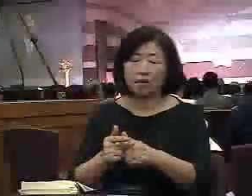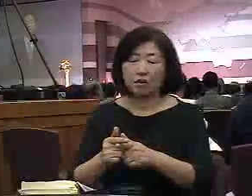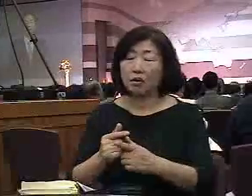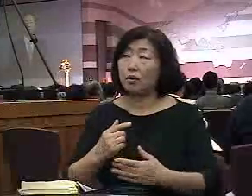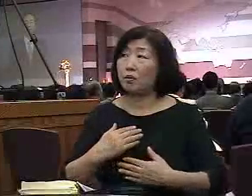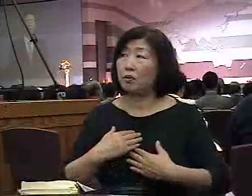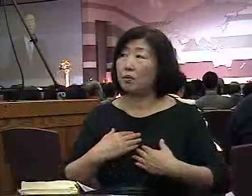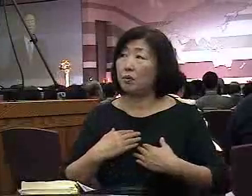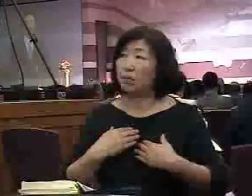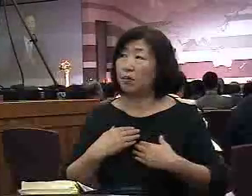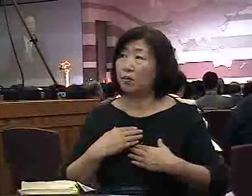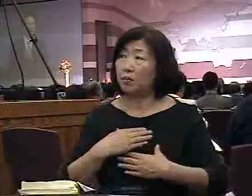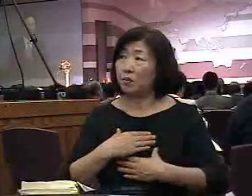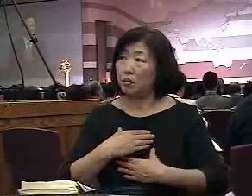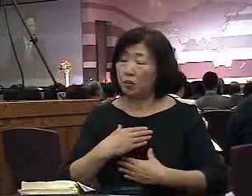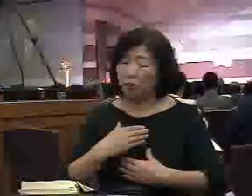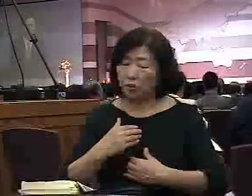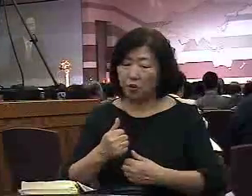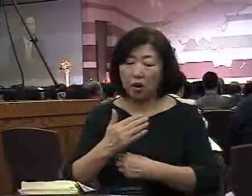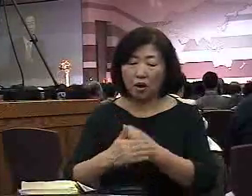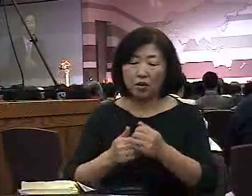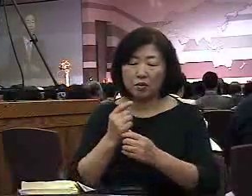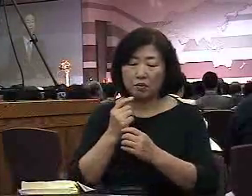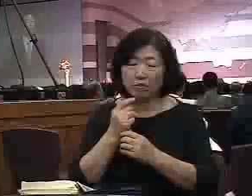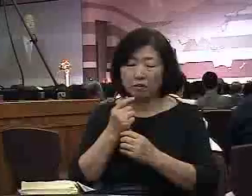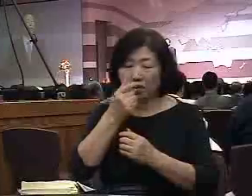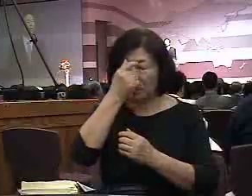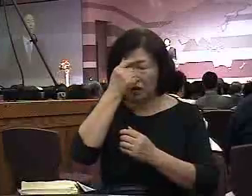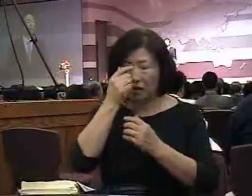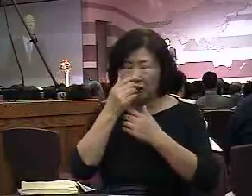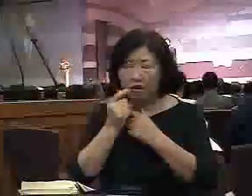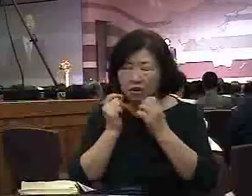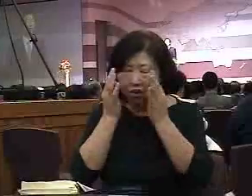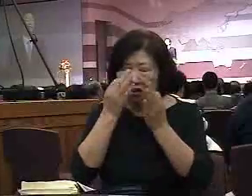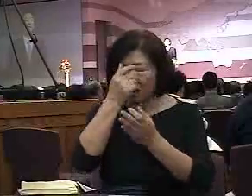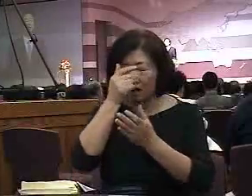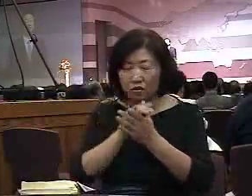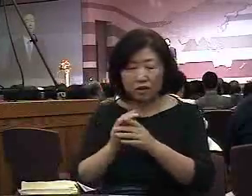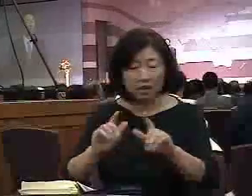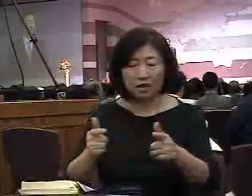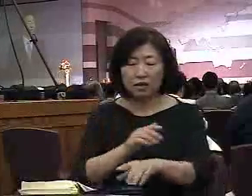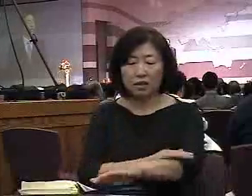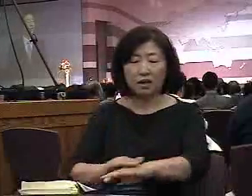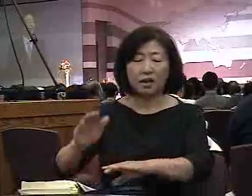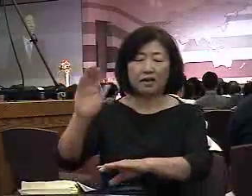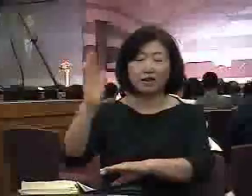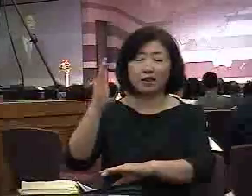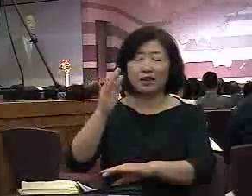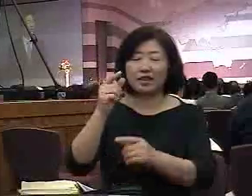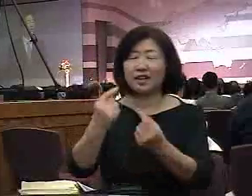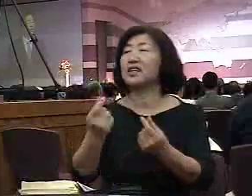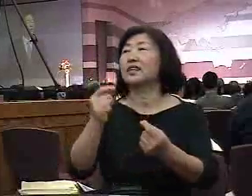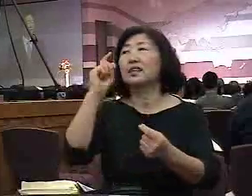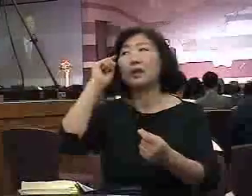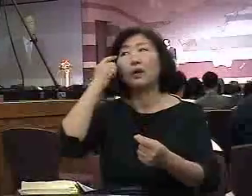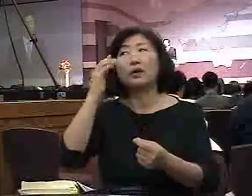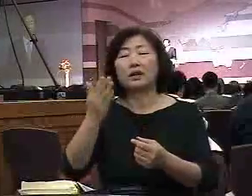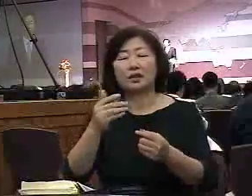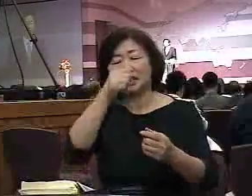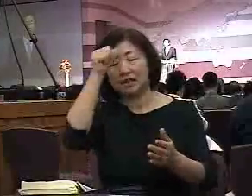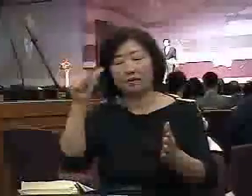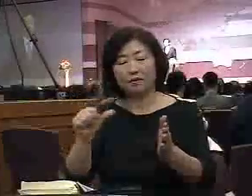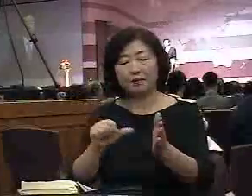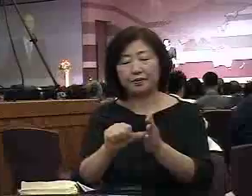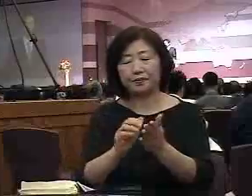곳입니다. 굳이 하나님께 매달려서 간절히 기도하지 않아도 다 잘 되는 것 같이 생각되는 그런